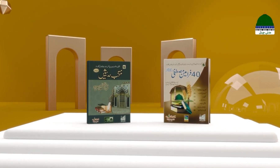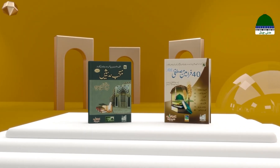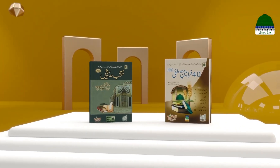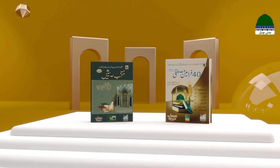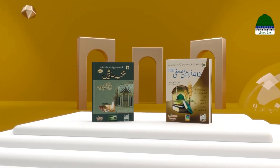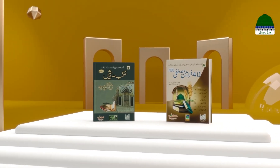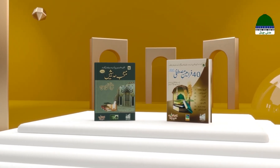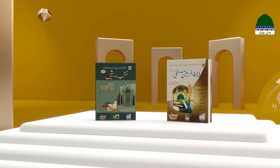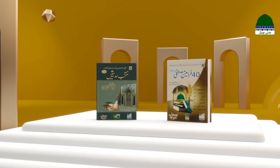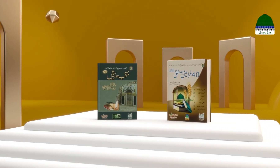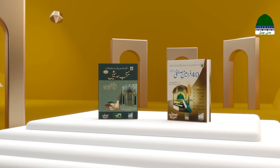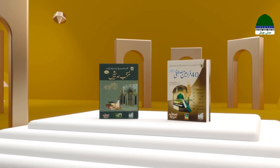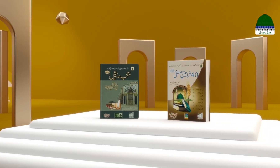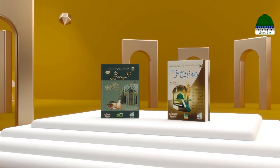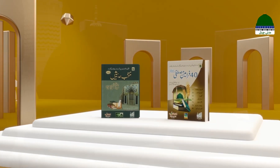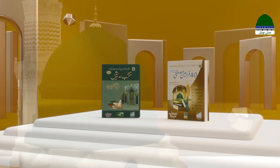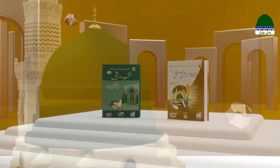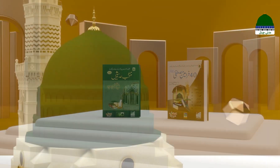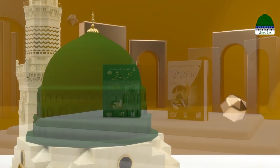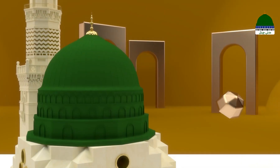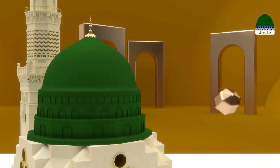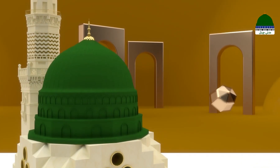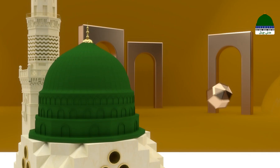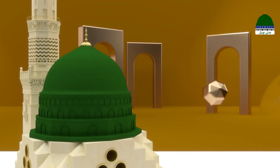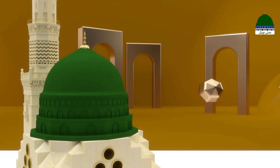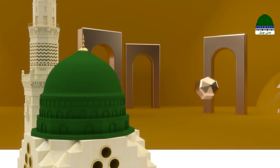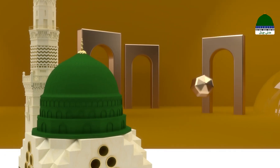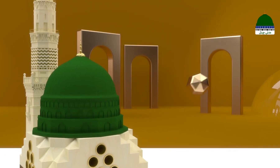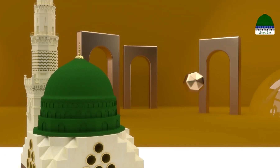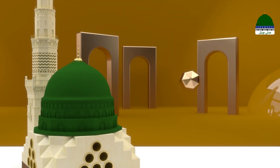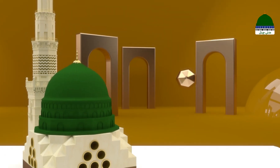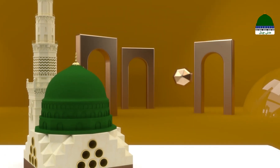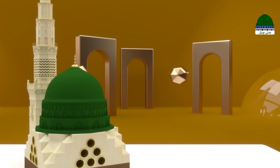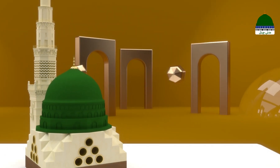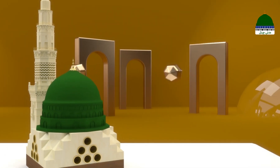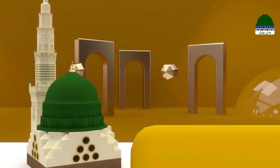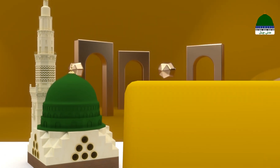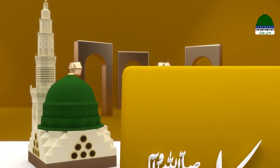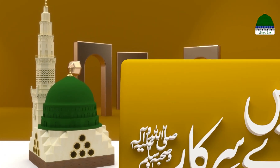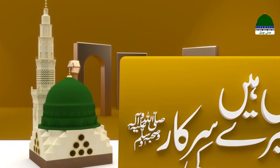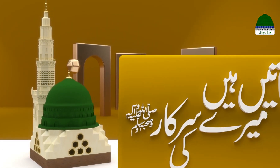معطر پسینے کی باتیں میرے